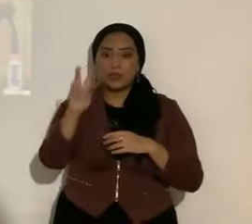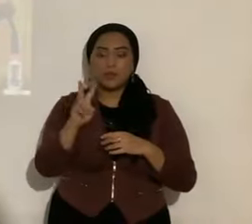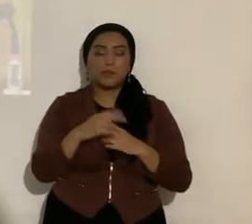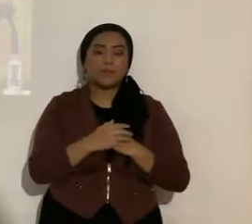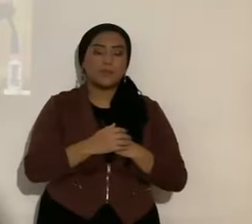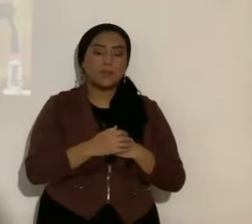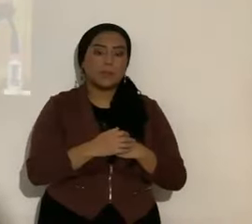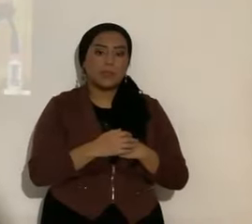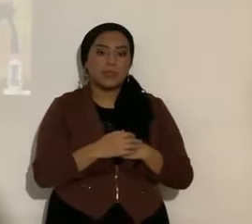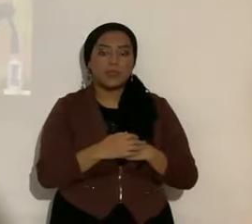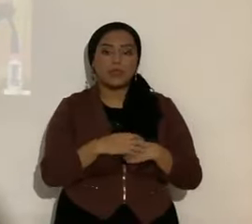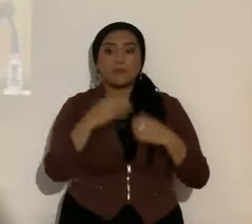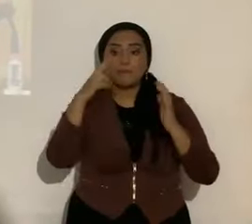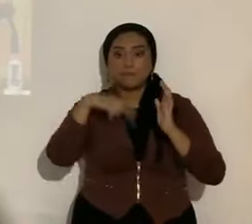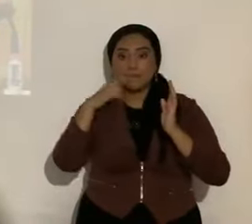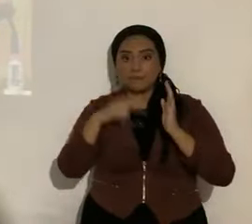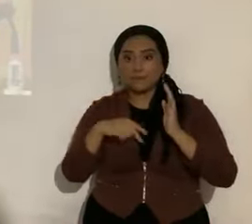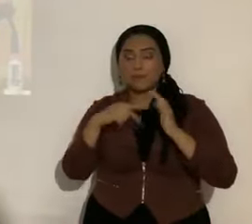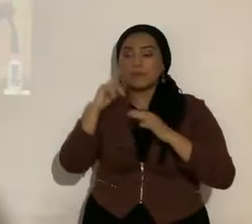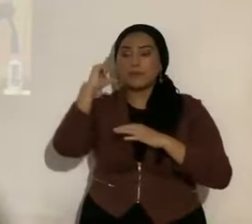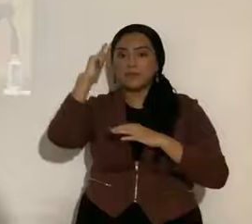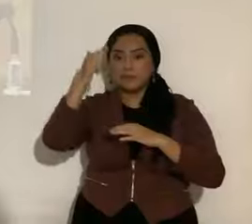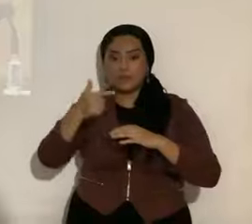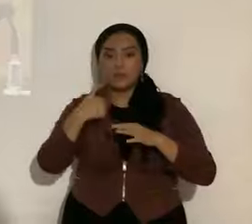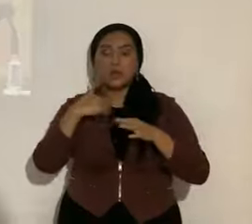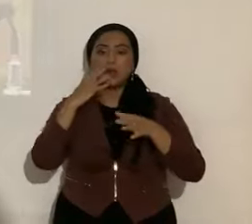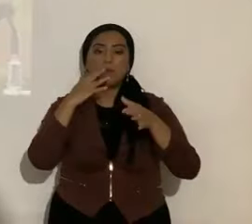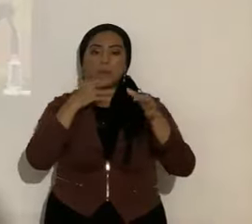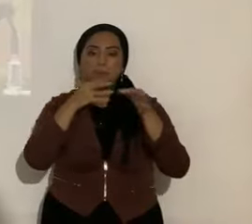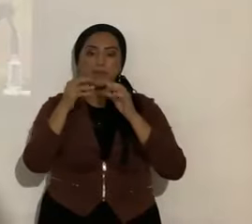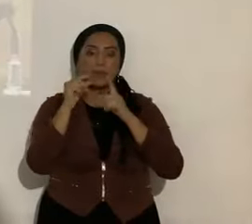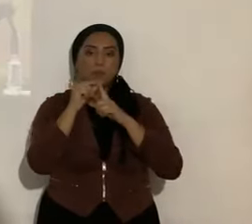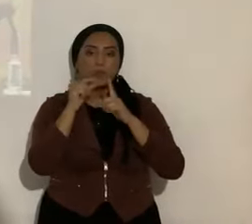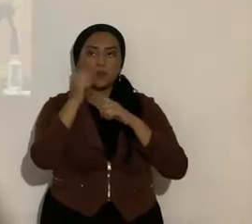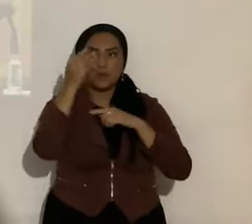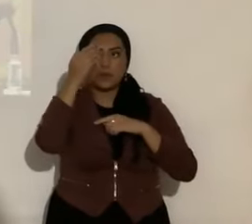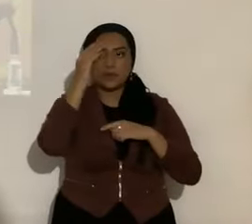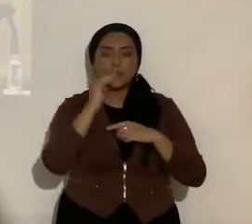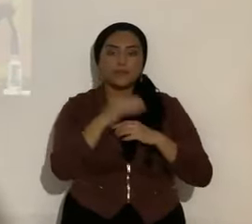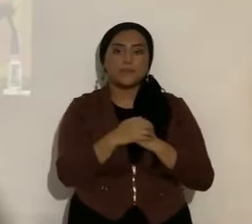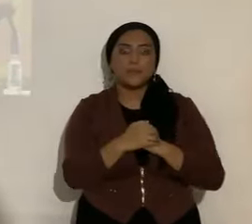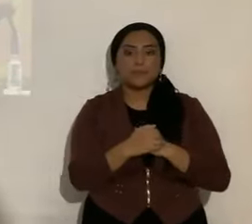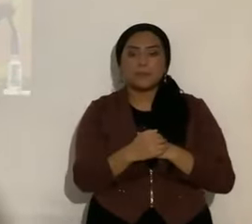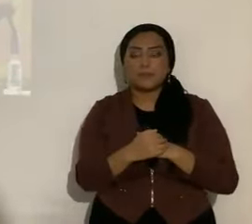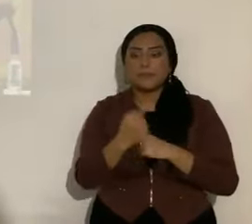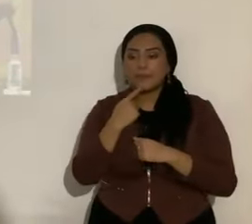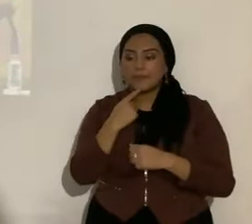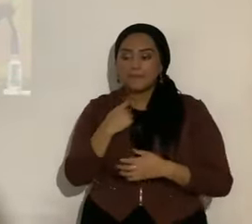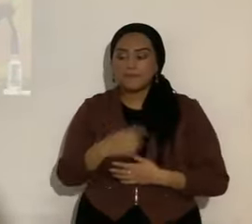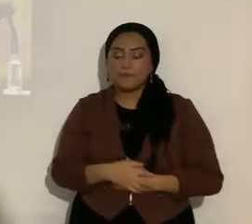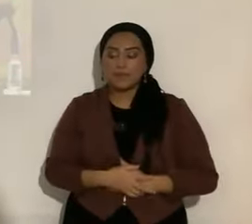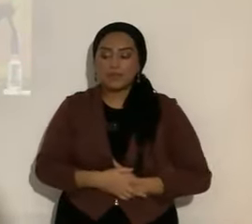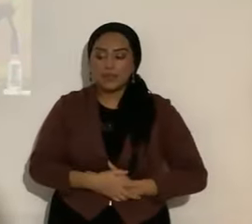a leer y después vamos a ir, les voy a ir ministrando la palabra. Dice